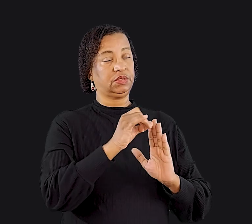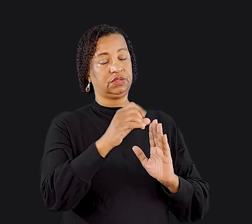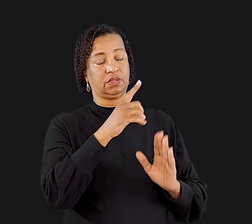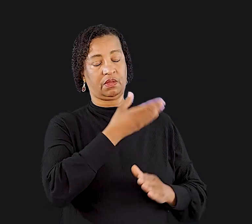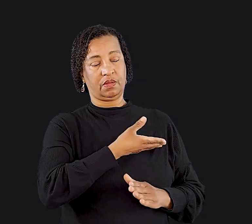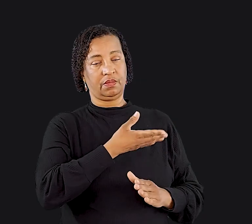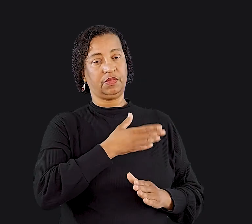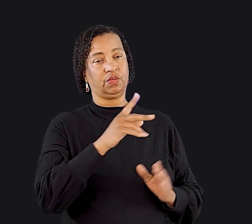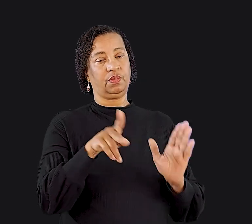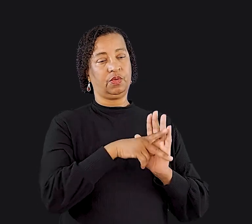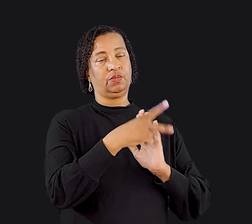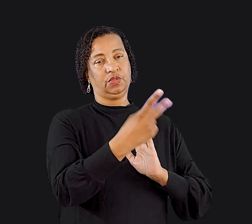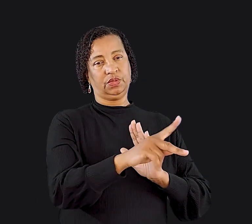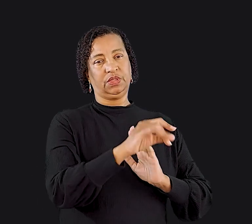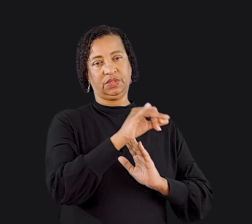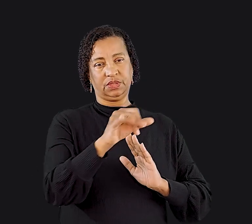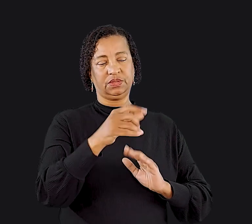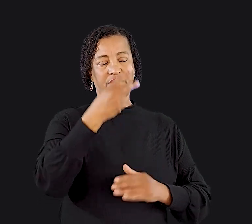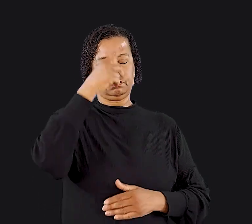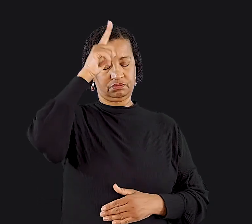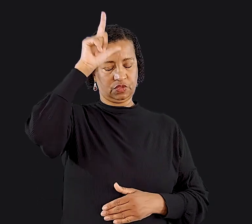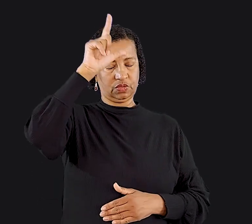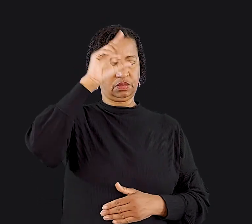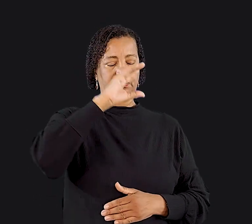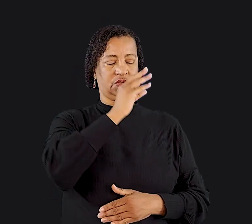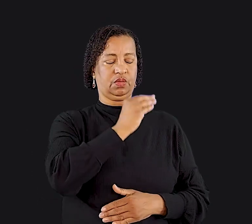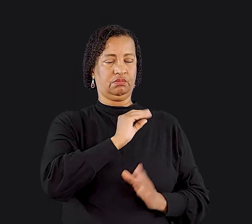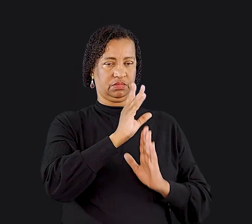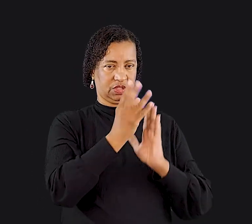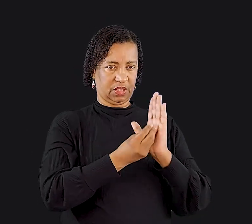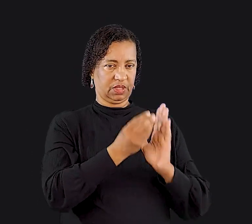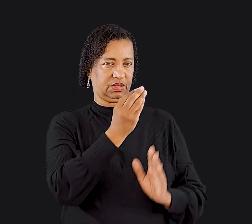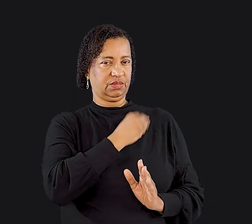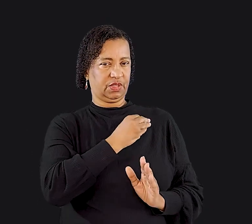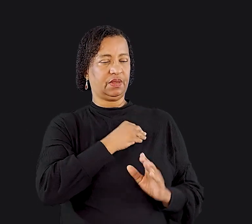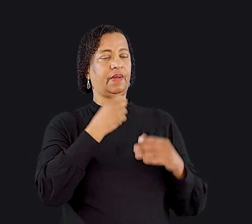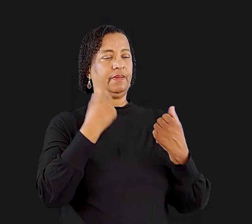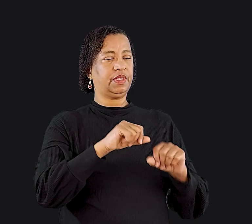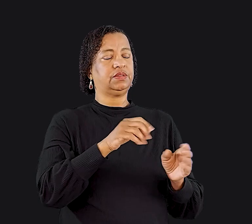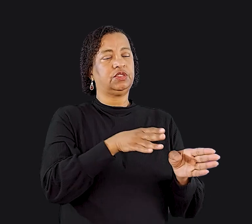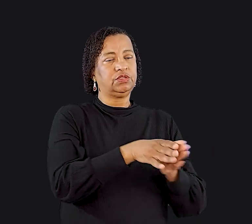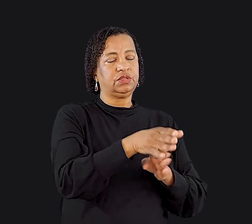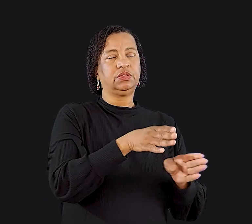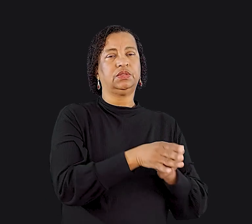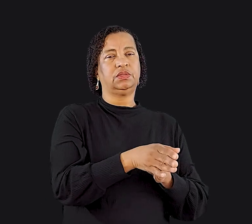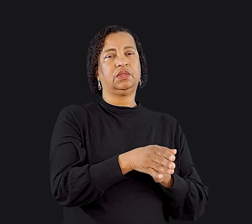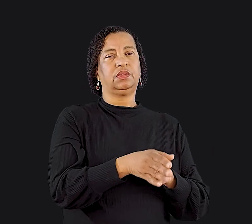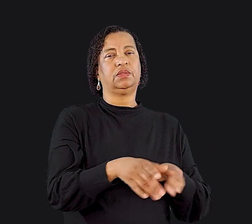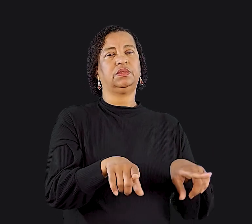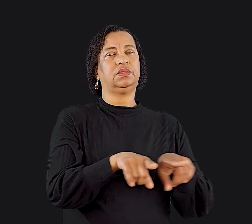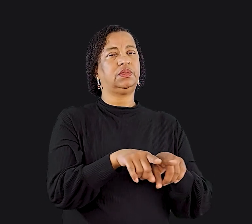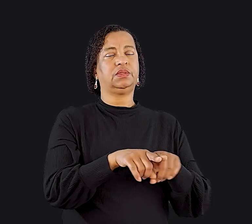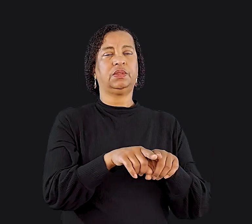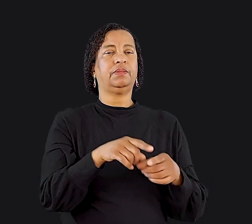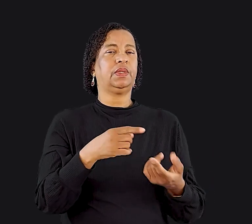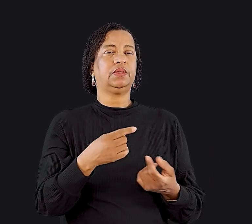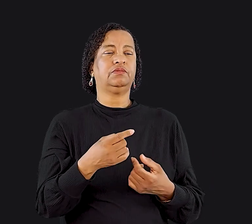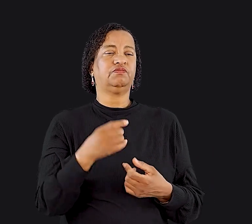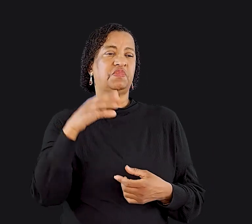dele. Paulo diz que se um oficial da igreja pecar, deve ser disciplinado. E mais, não se